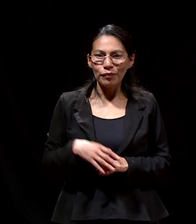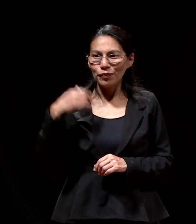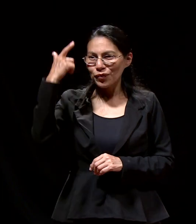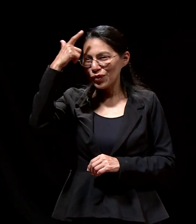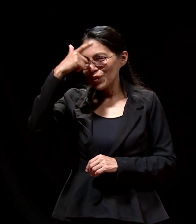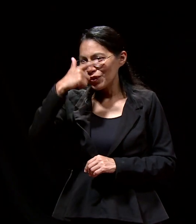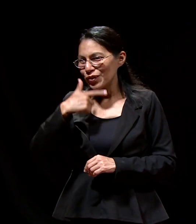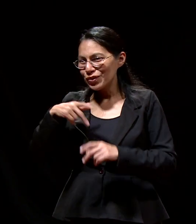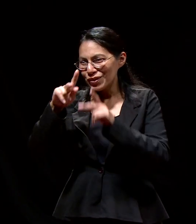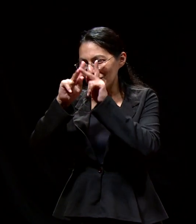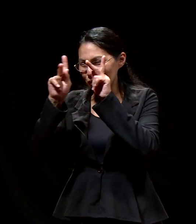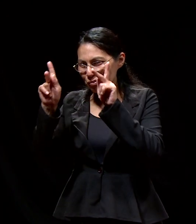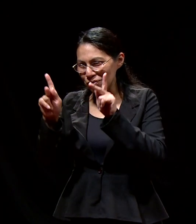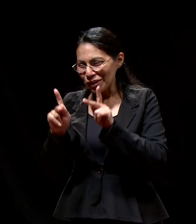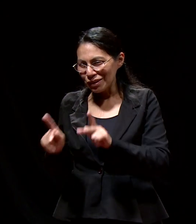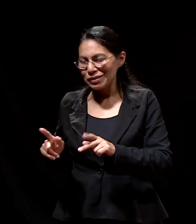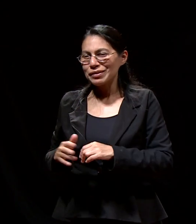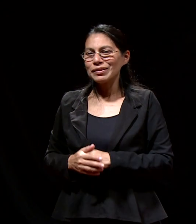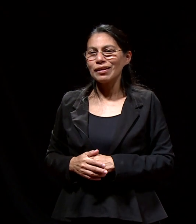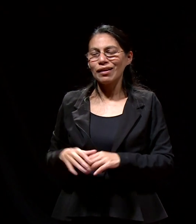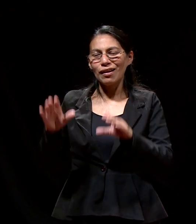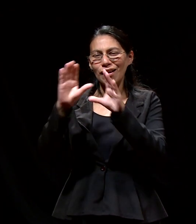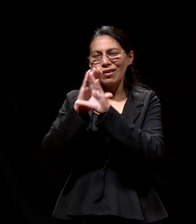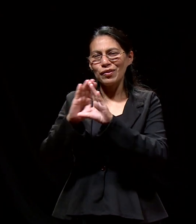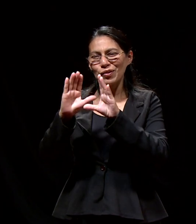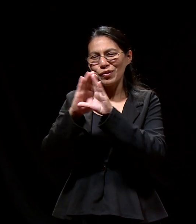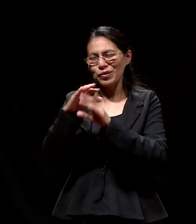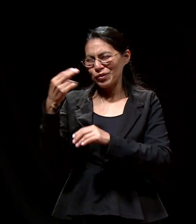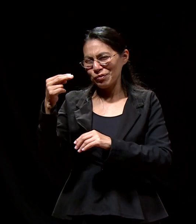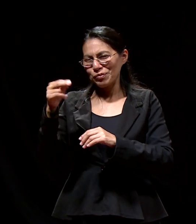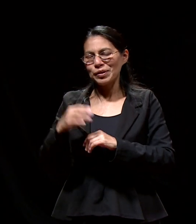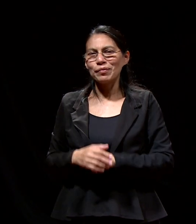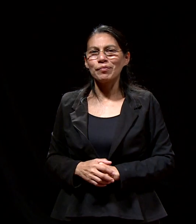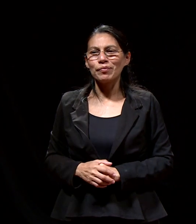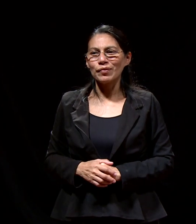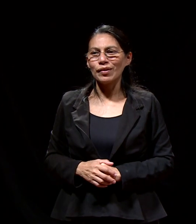concentric noche de paz